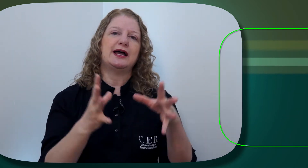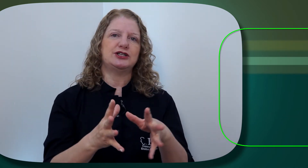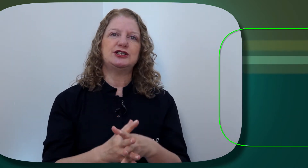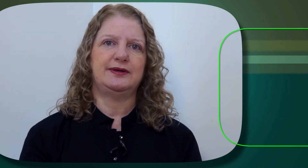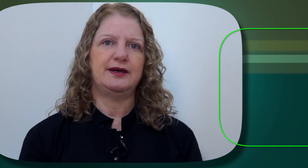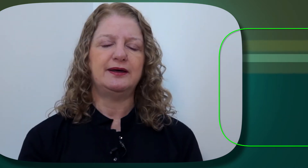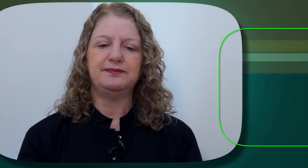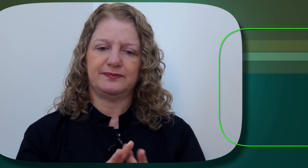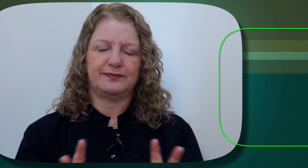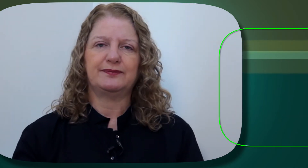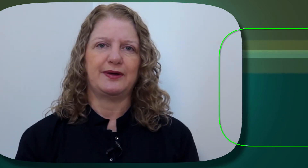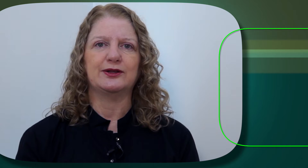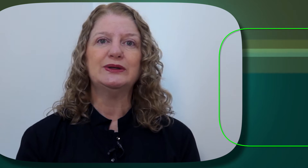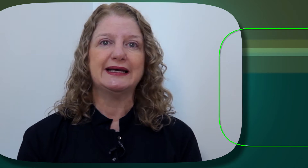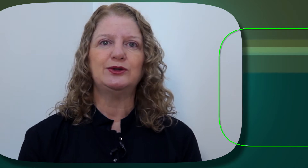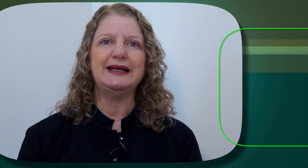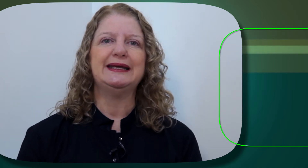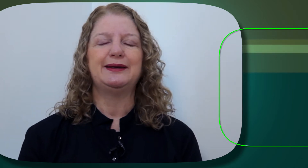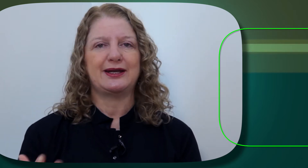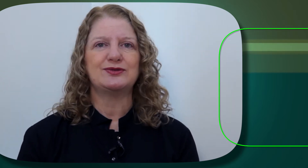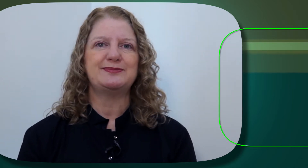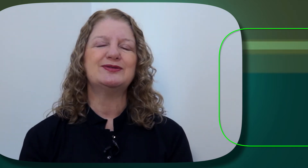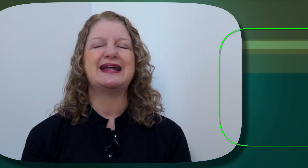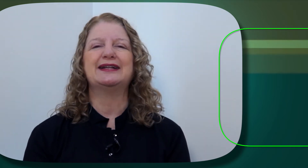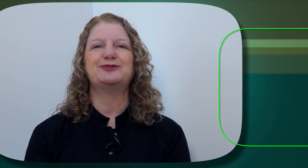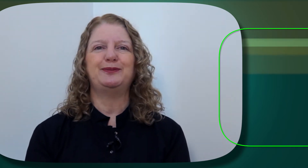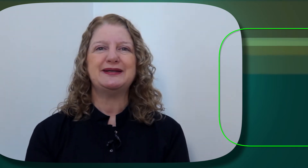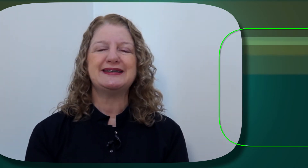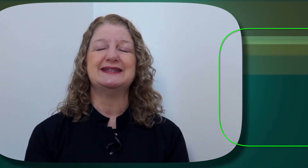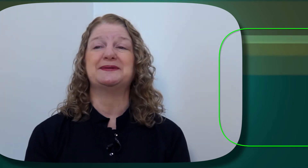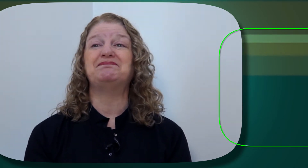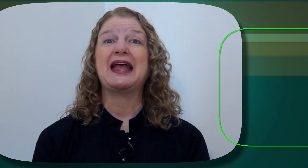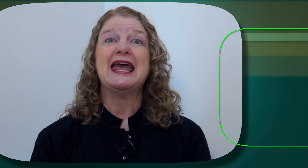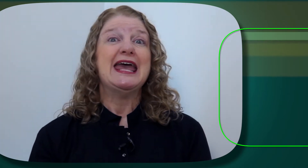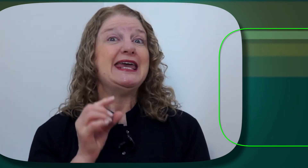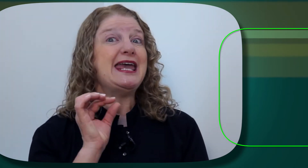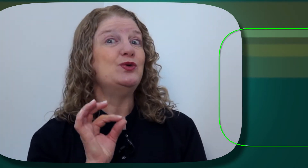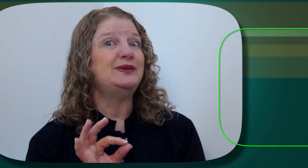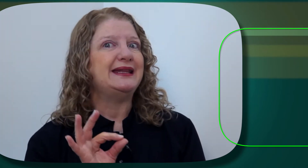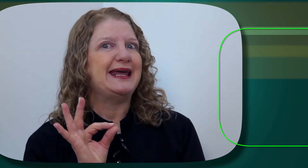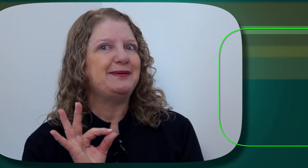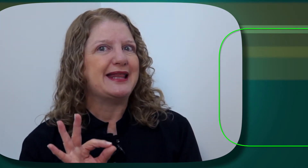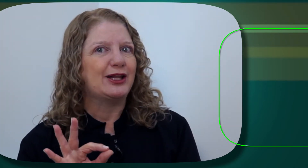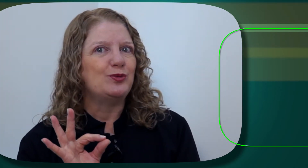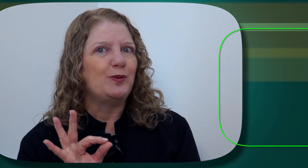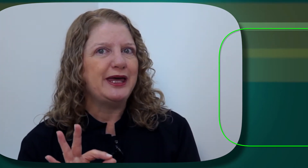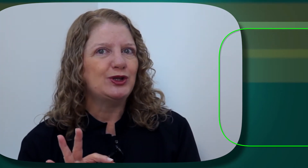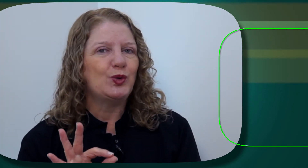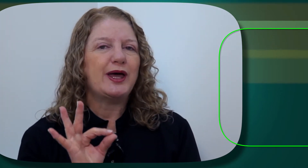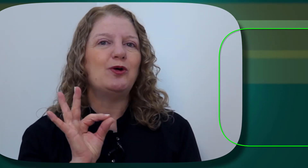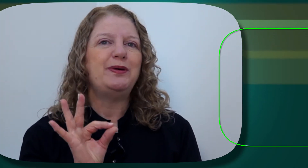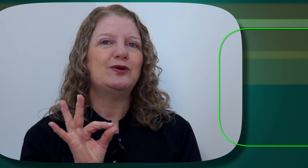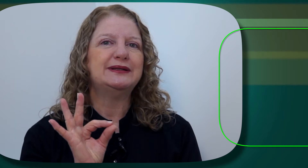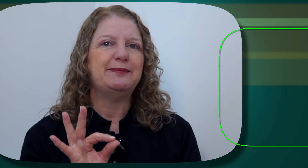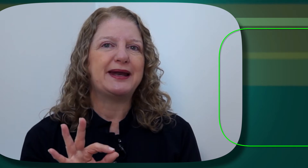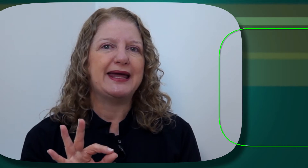gente ia anotando ali, que eram os meus dados para pesquisa. E em um determinado momento, eu perguntei para